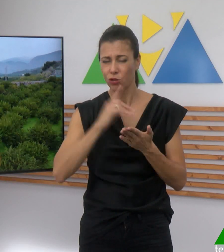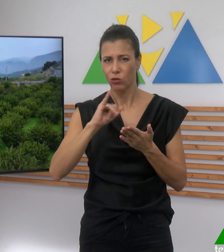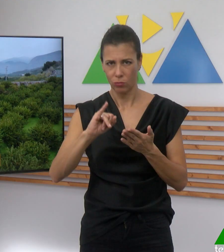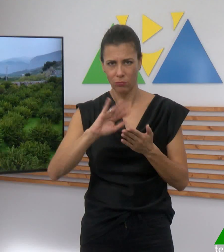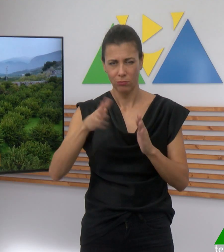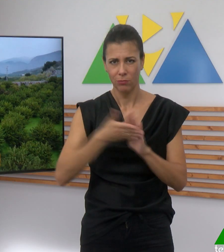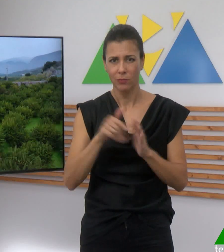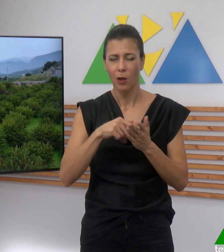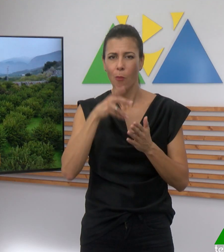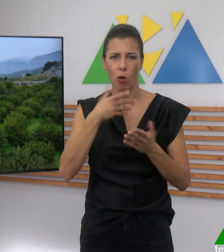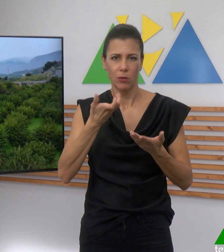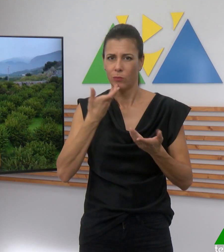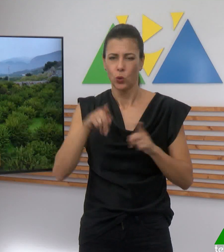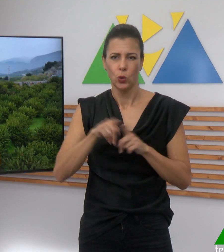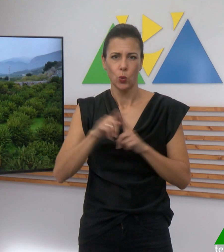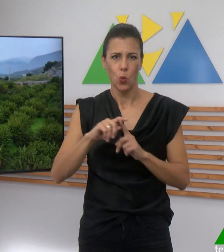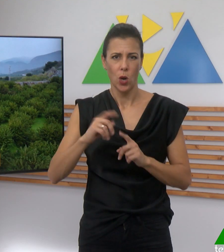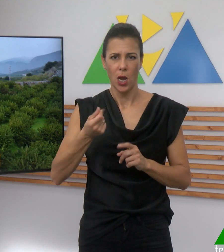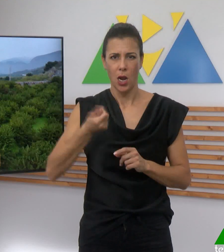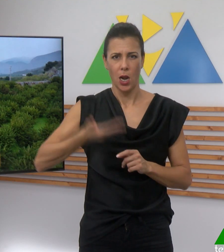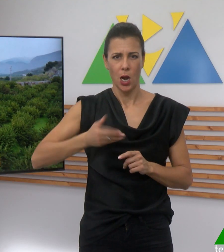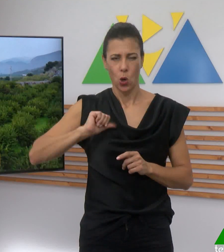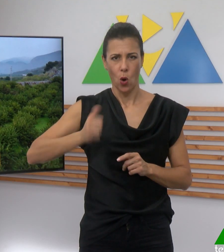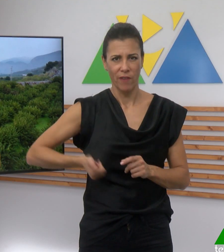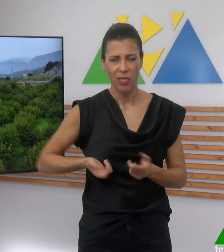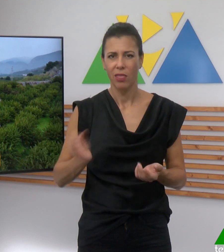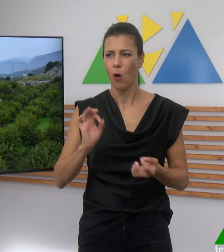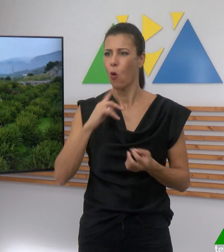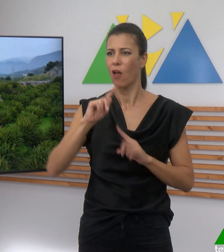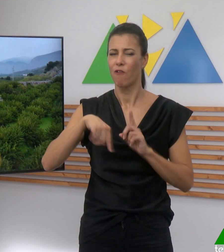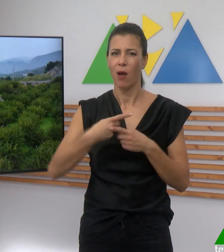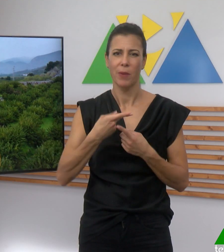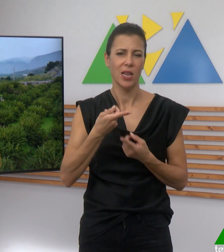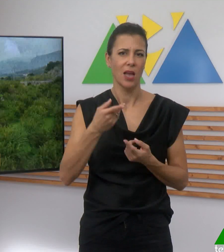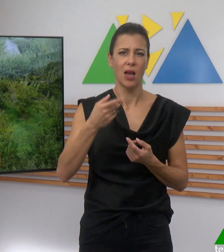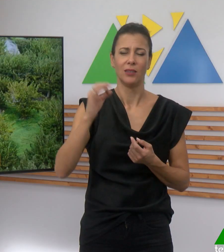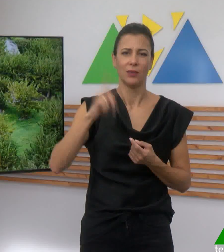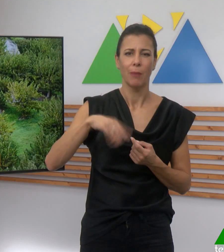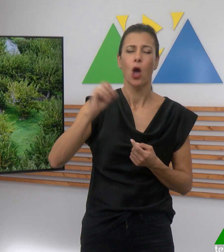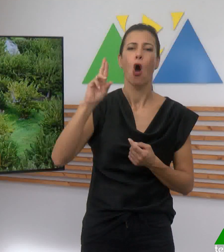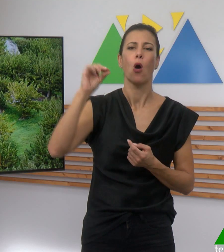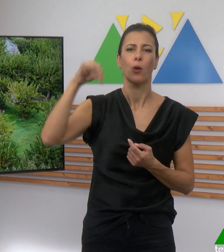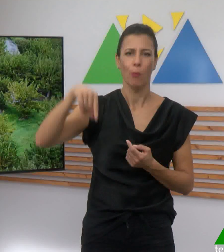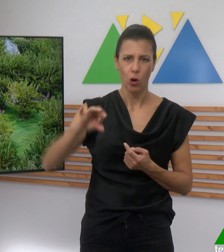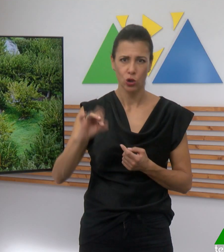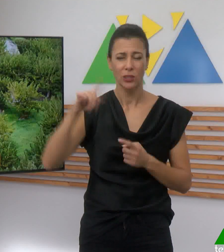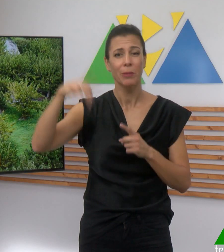La Nobleza de la familia borno en en Toledo y aparece el alquiler de este molino este